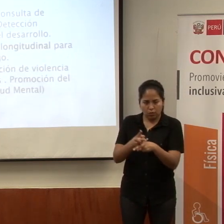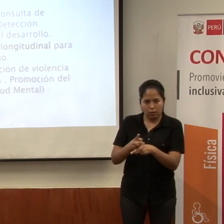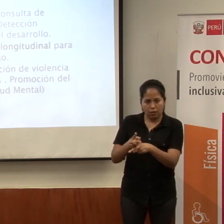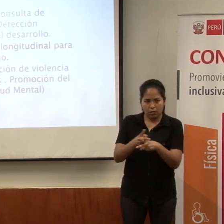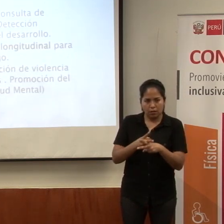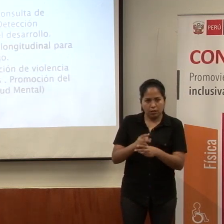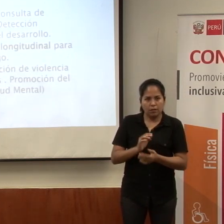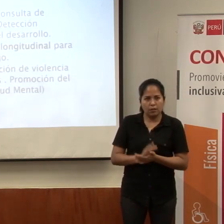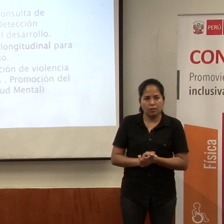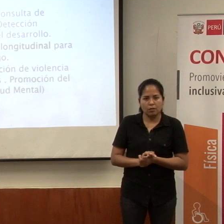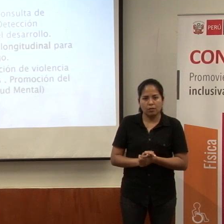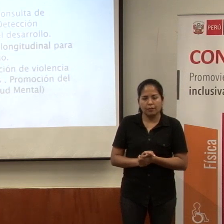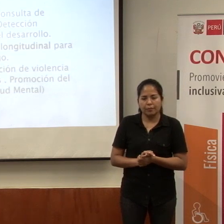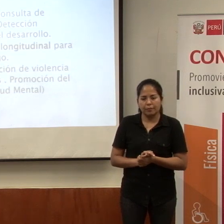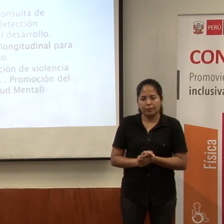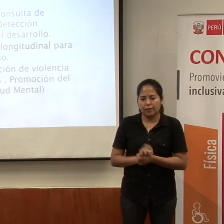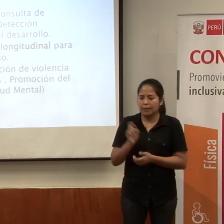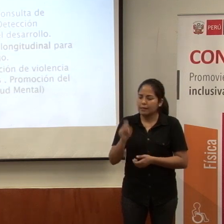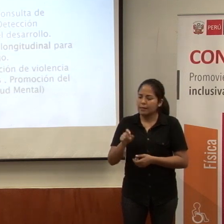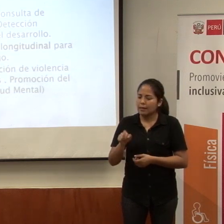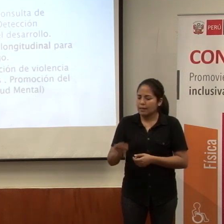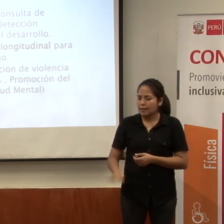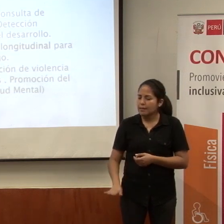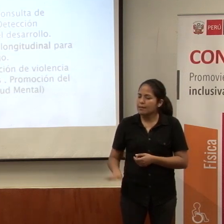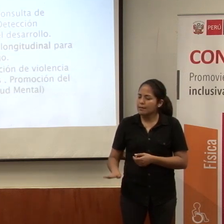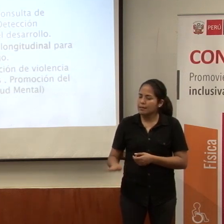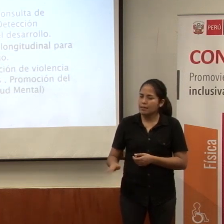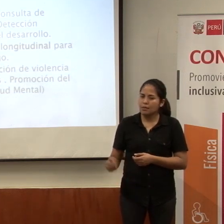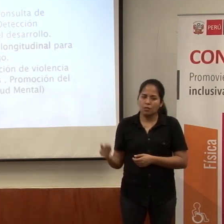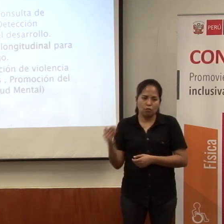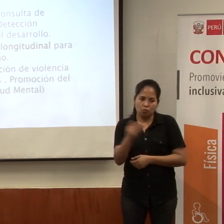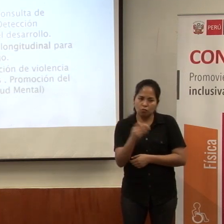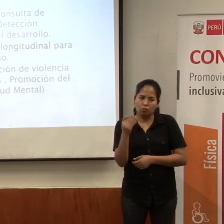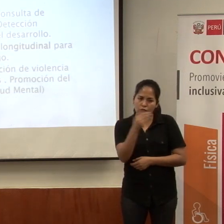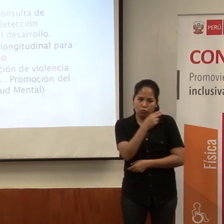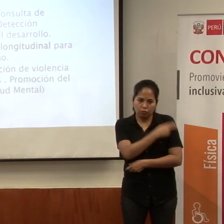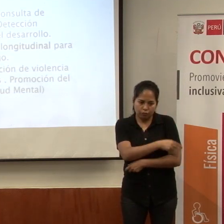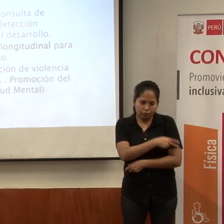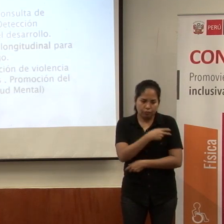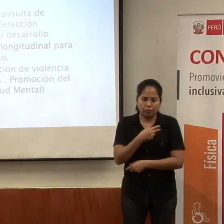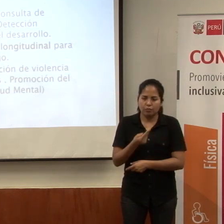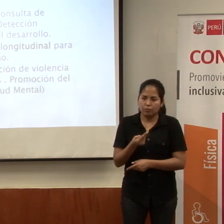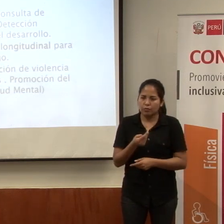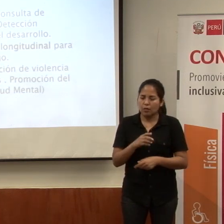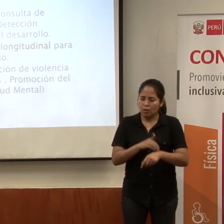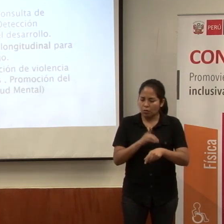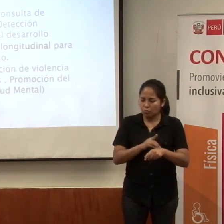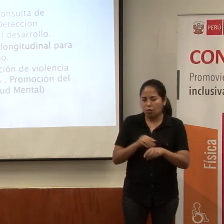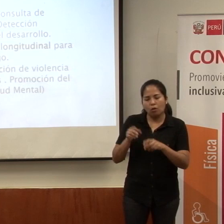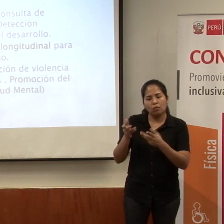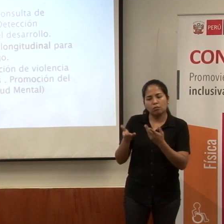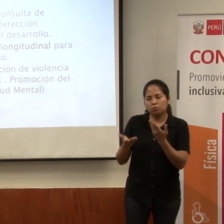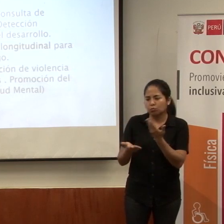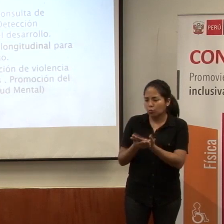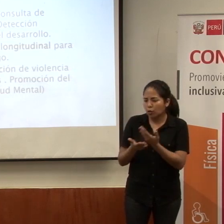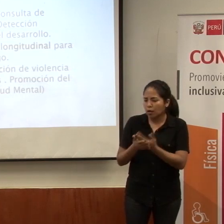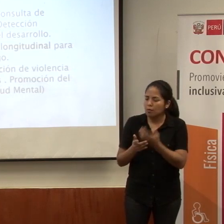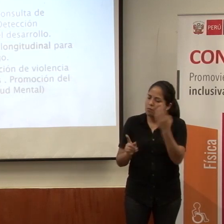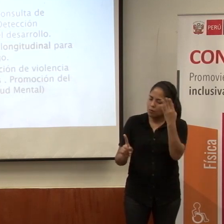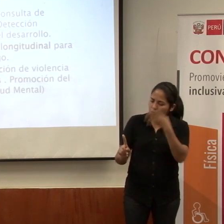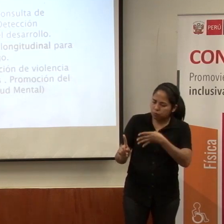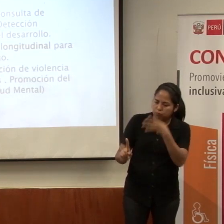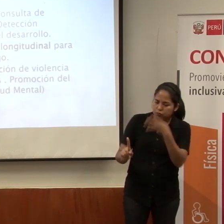La necesidad de que el niño vaya al control del crecimiento y desarrollo, lo que se llama algunos control del niño sano, que permite no solamente ver que el niño